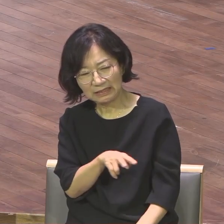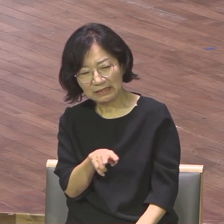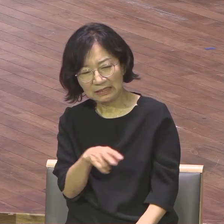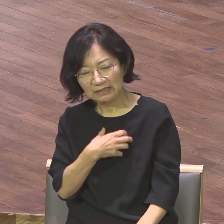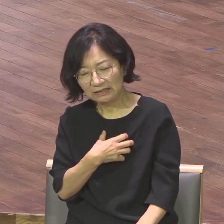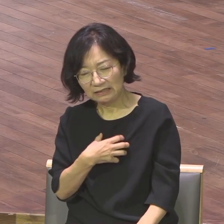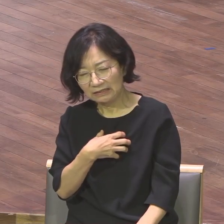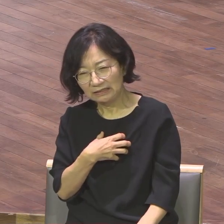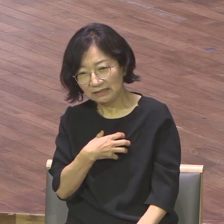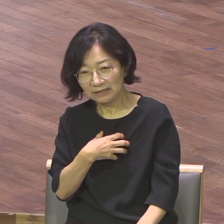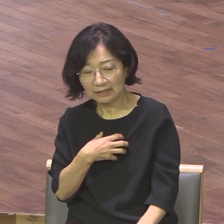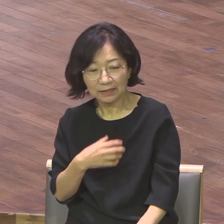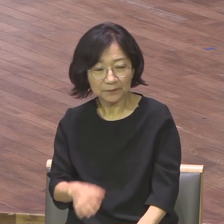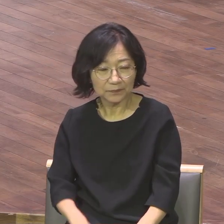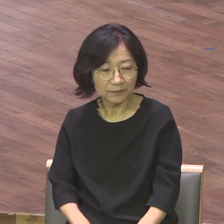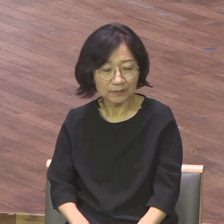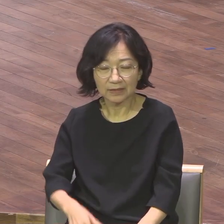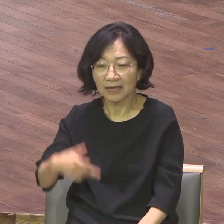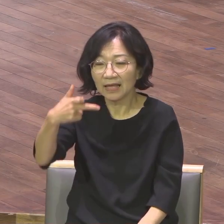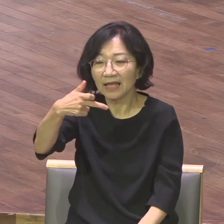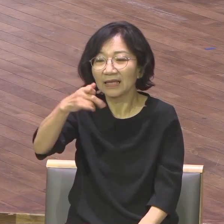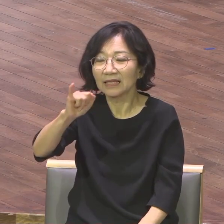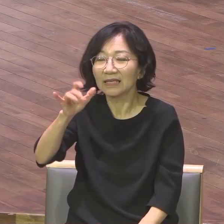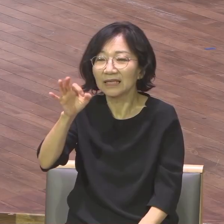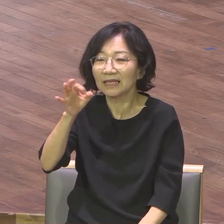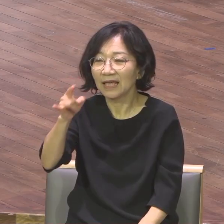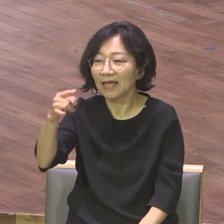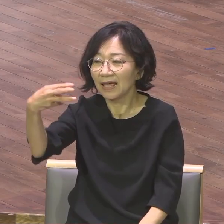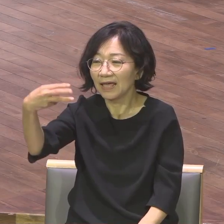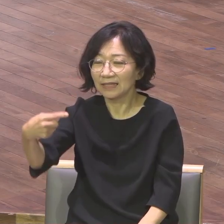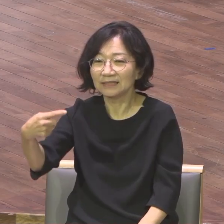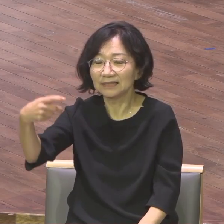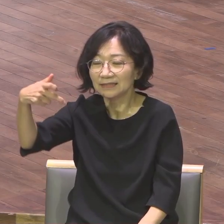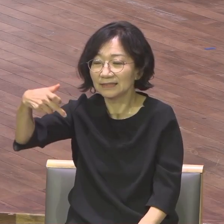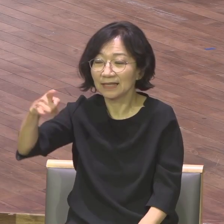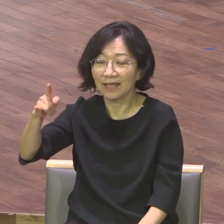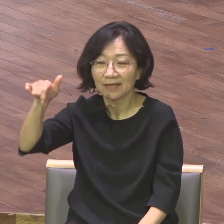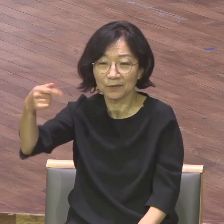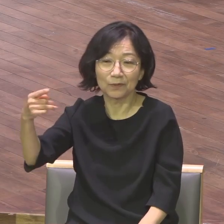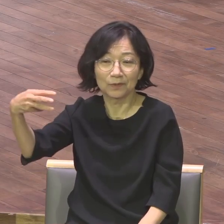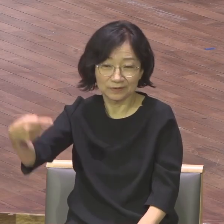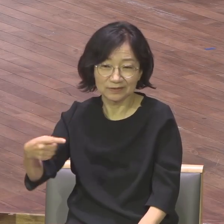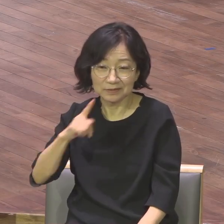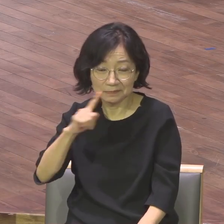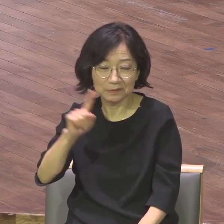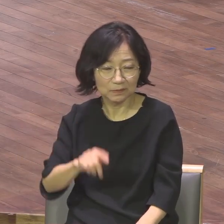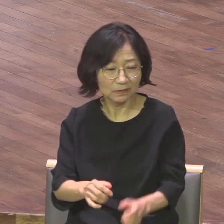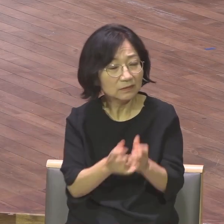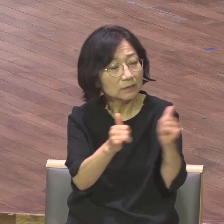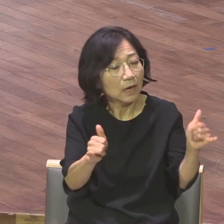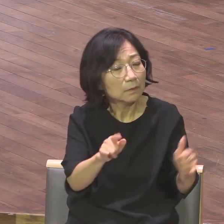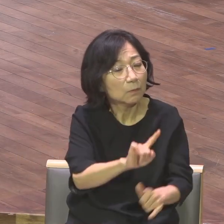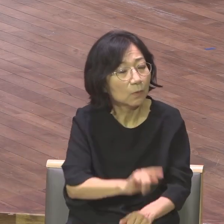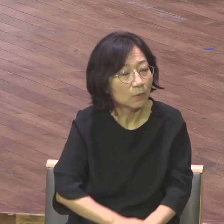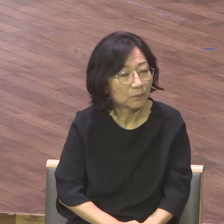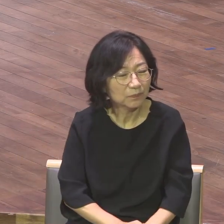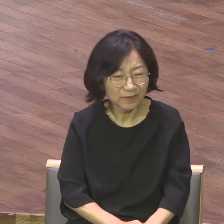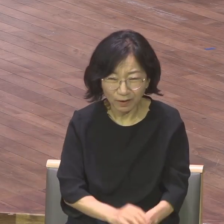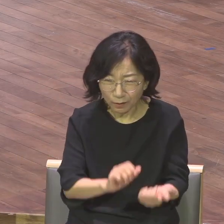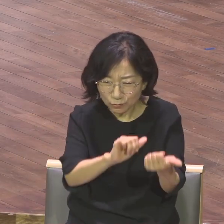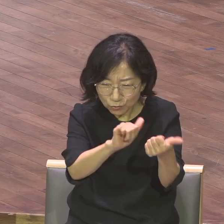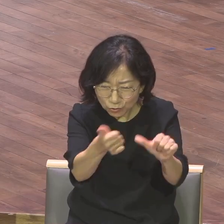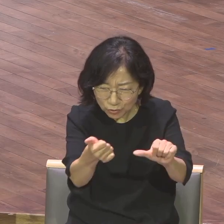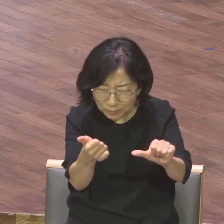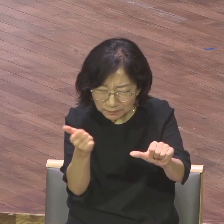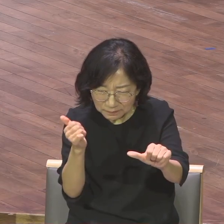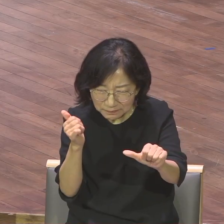켈케고르는요, 인간을 죽음에 이르는 병든 자 그랬어요. 인간을 죽음에 이르는 병든 자, 뭐 틀린 거